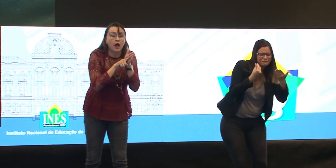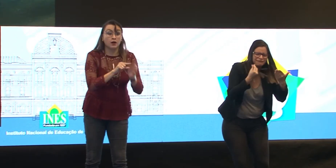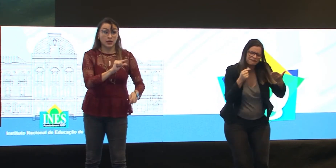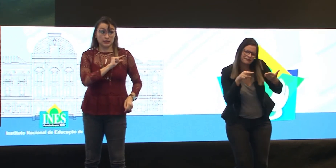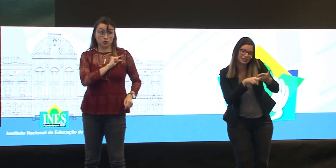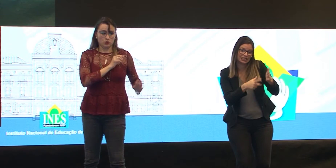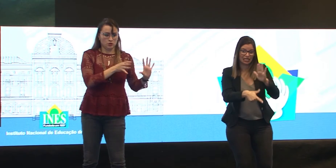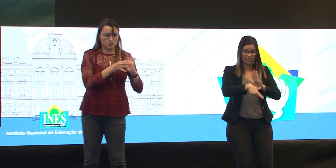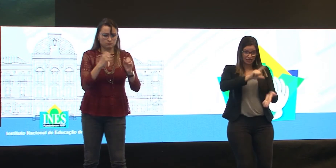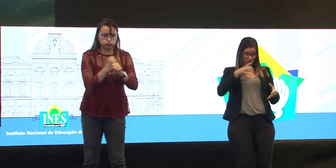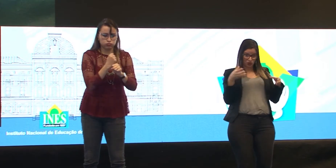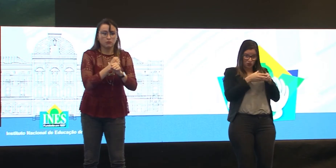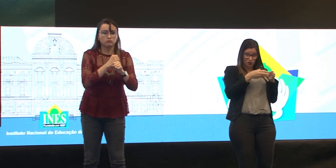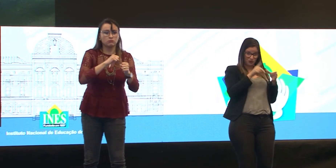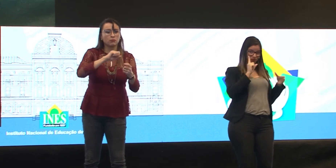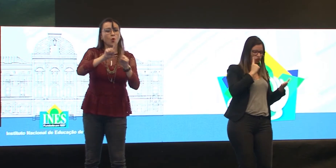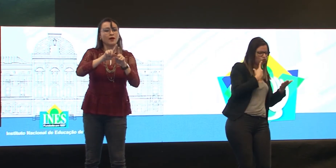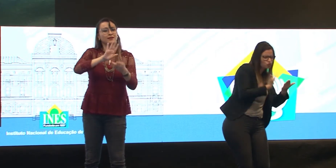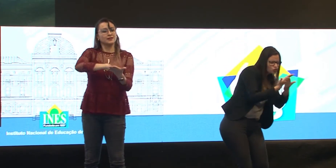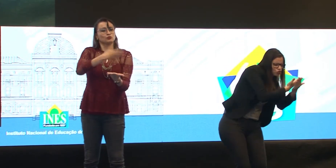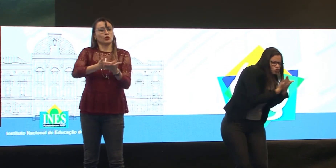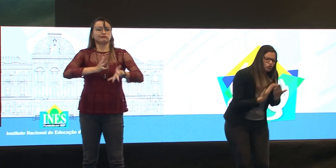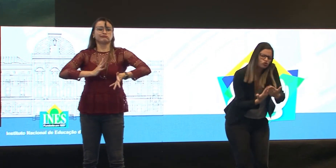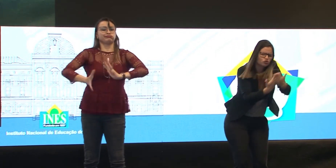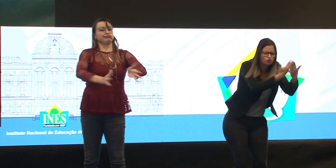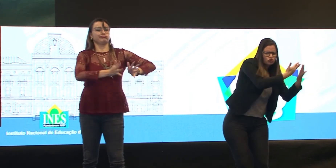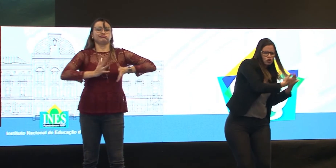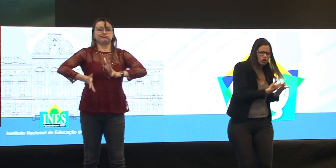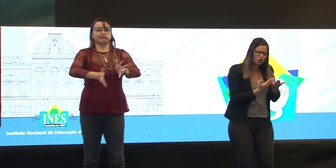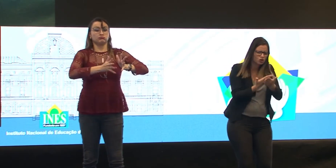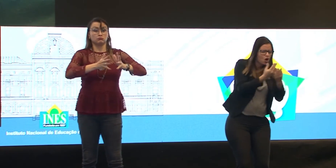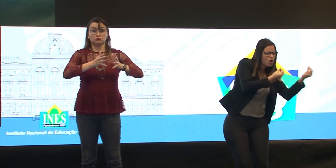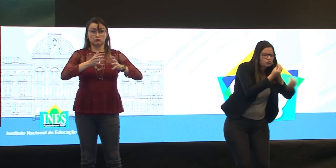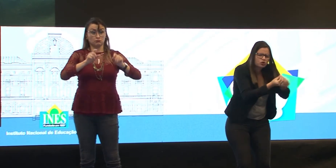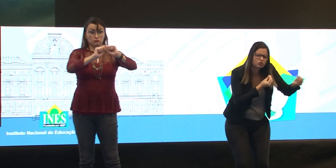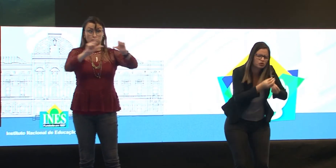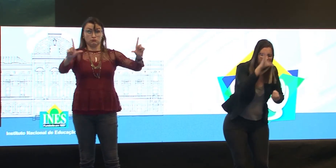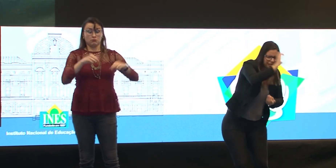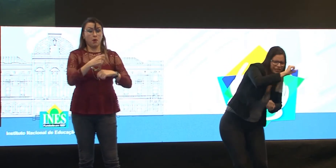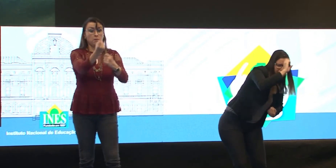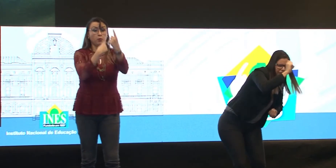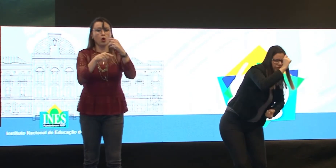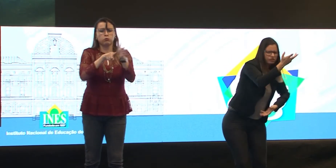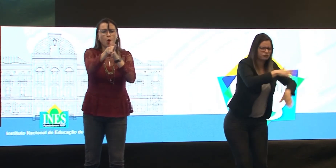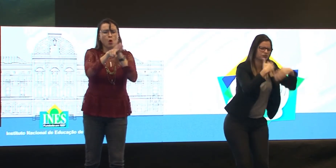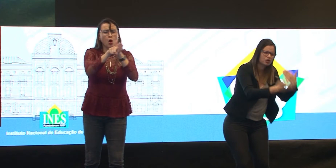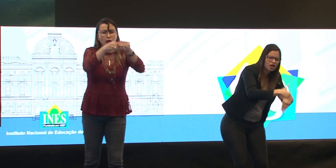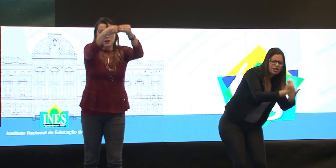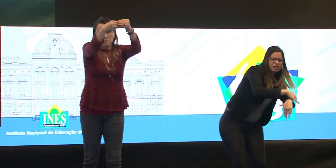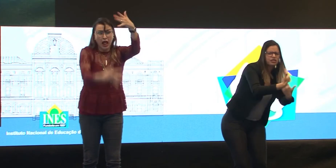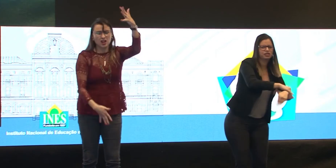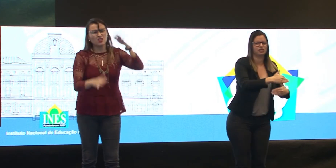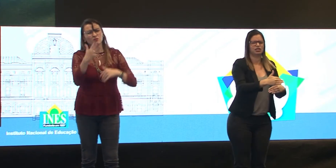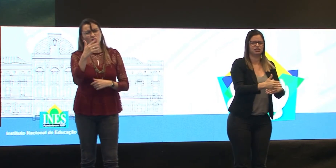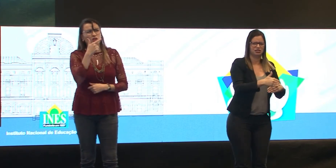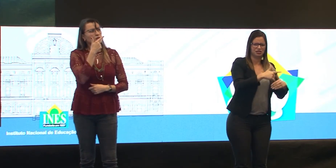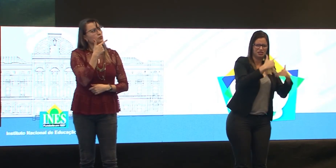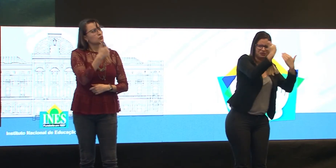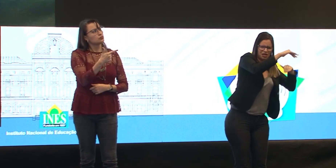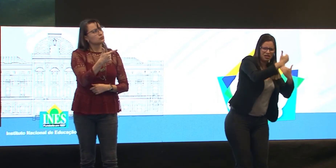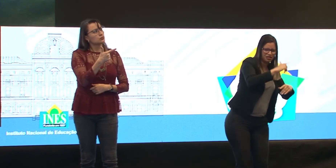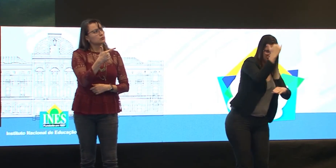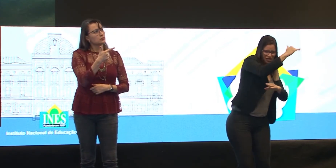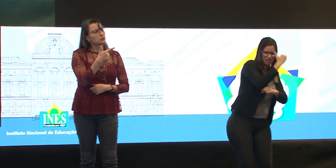um exame nacional ao findar o ensino médio. Um pouco parecido com o que acontece aqui no Brasil com o Enem.